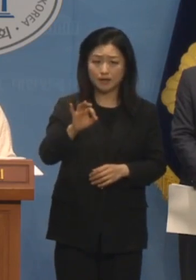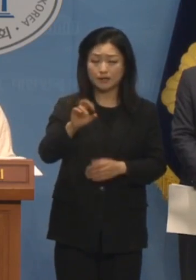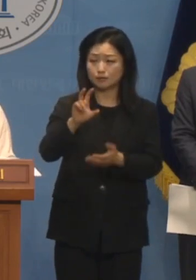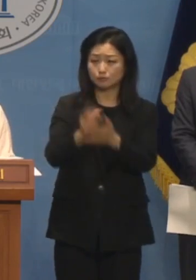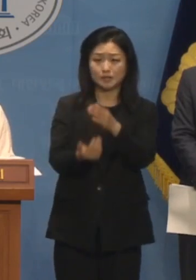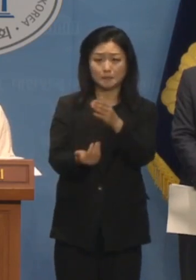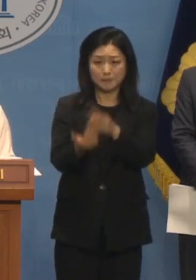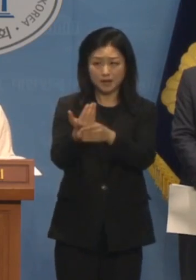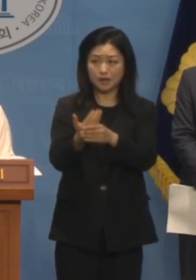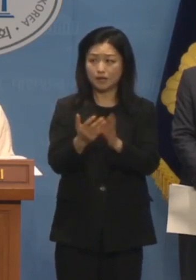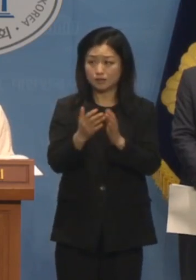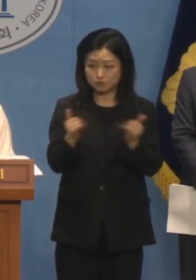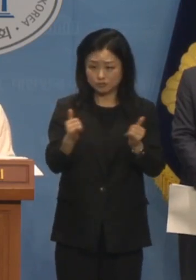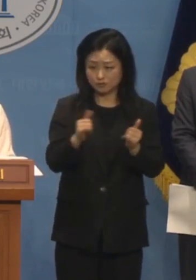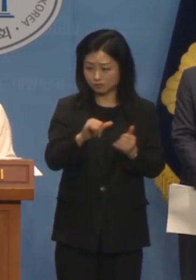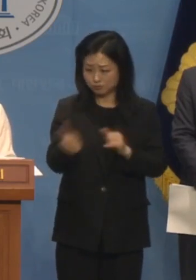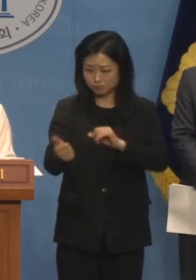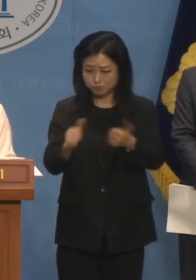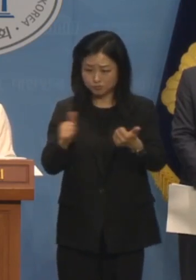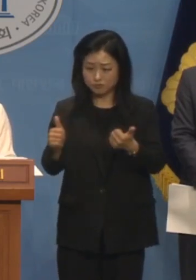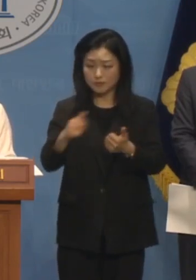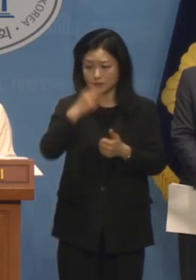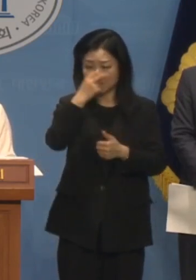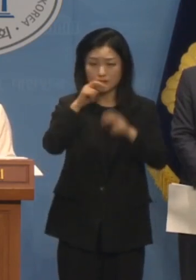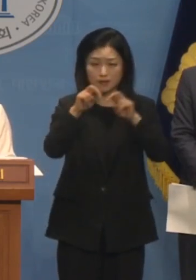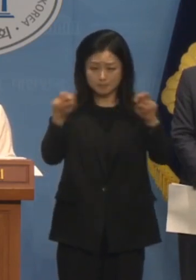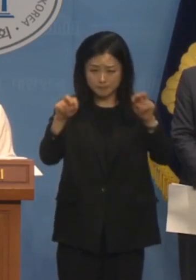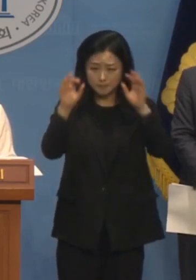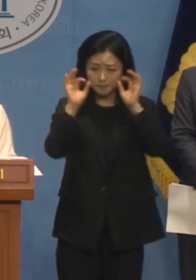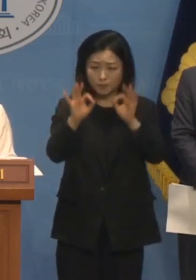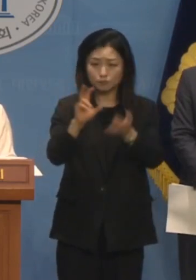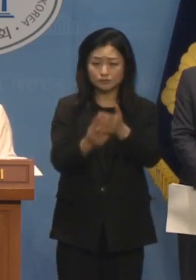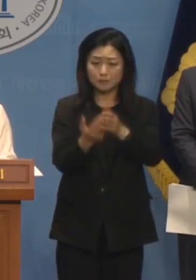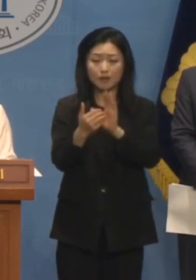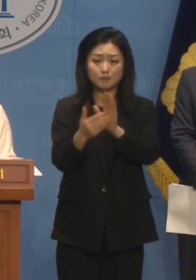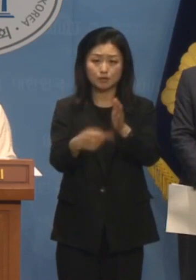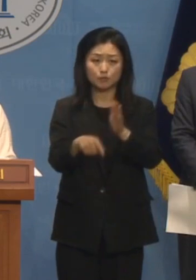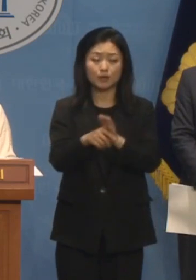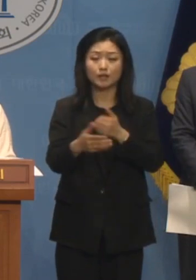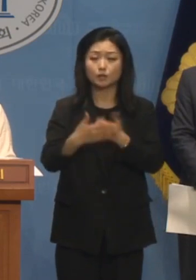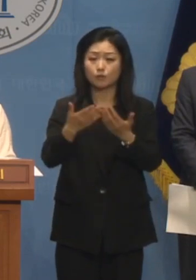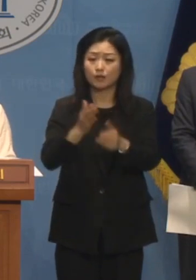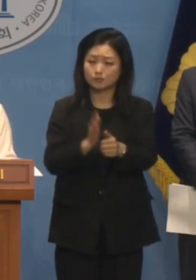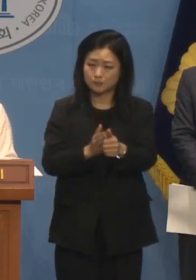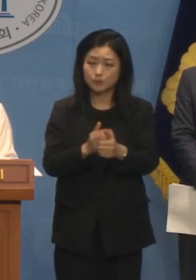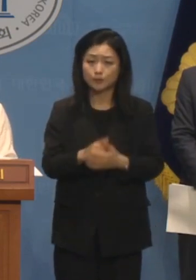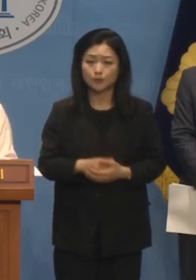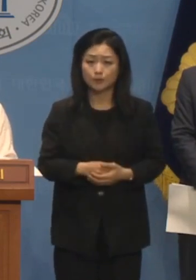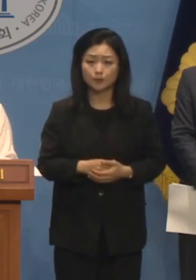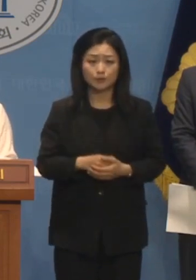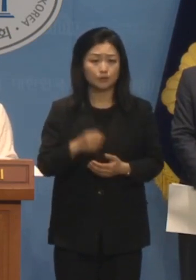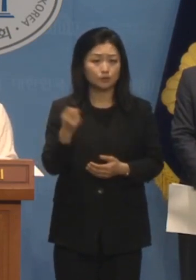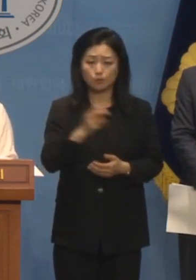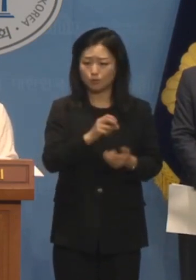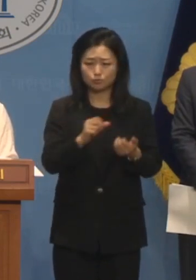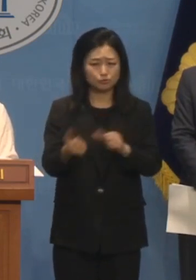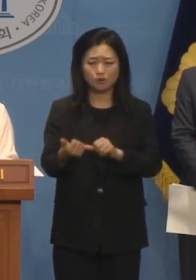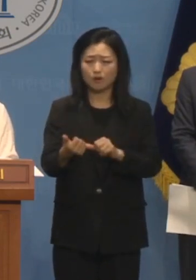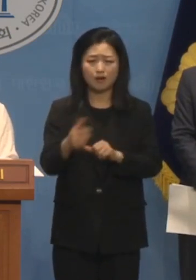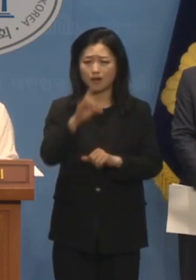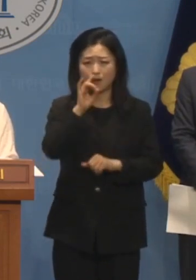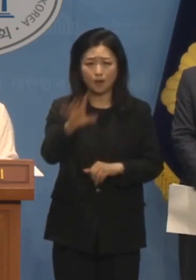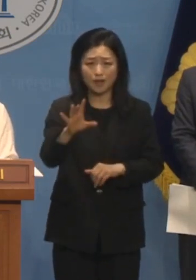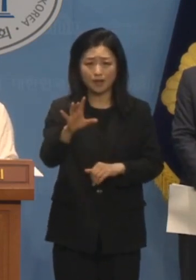쿠팡 노동자들의 죽음에 대한 진상규명과 재발방지 대책이 논의될 수 있게 도와주십시오. 더 이상의 죽음을 막기